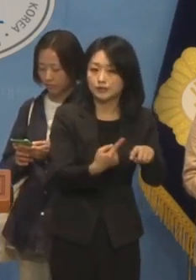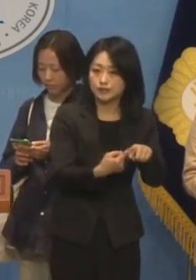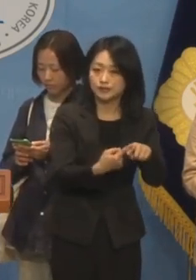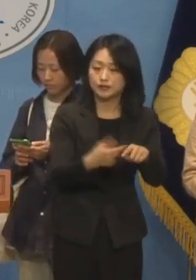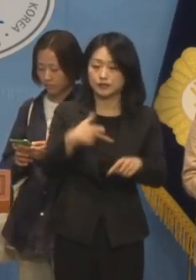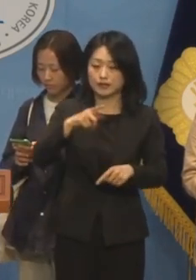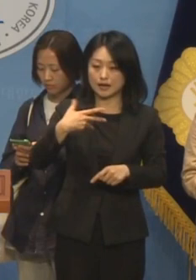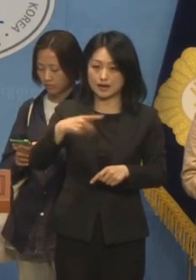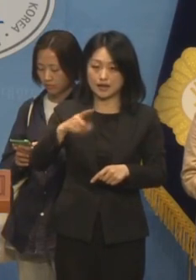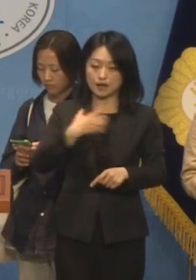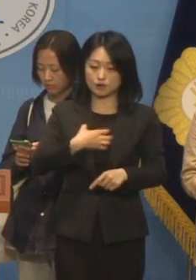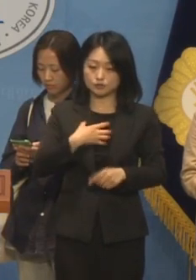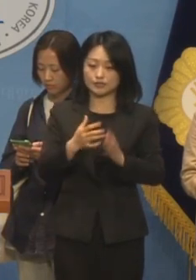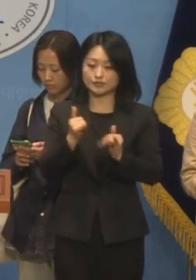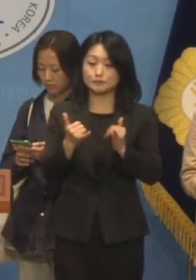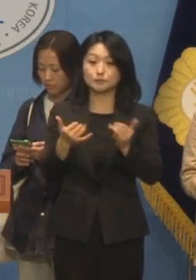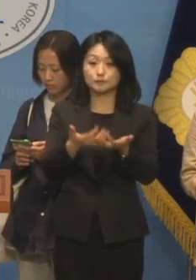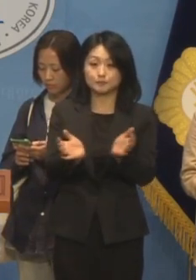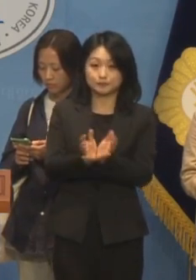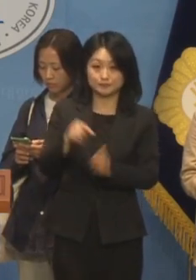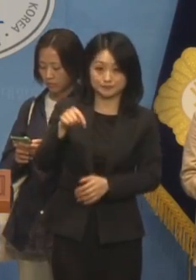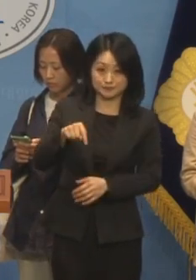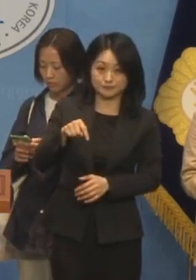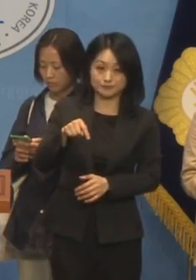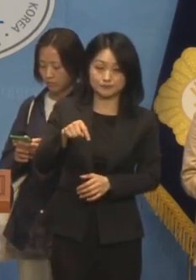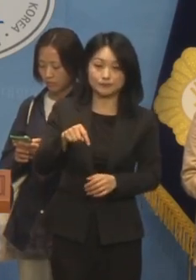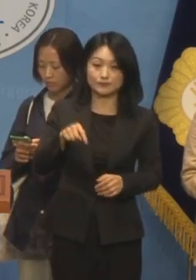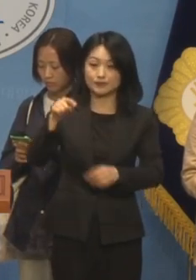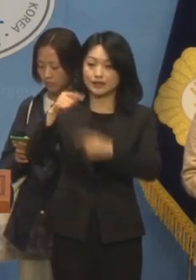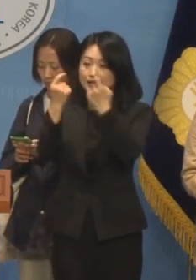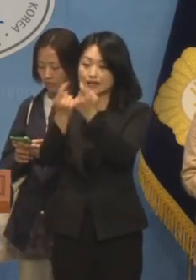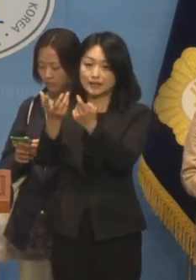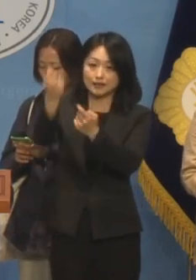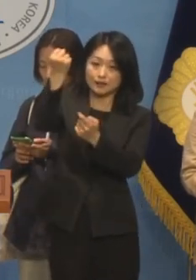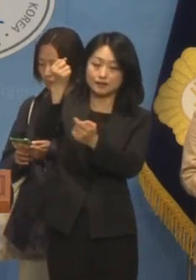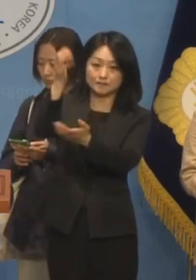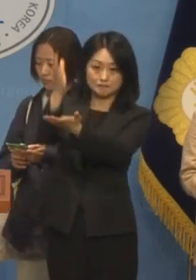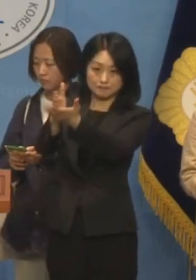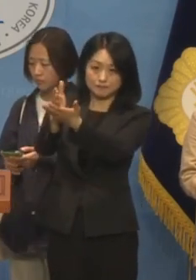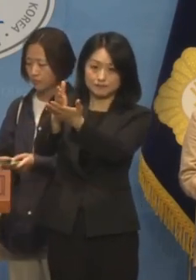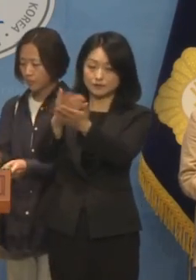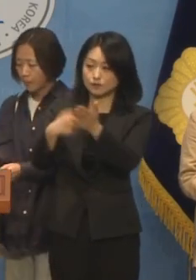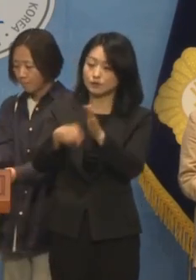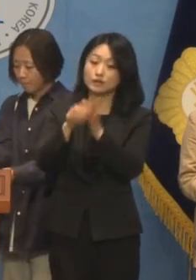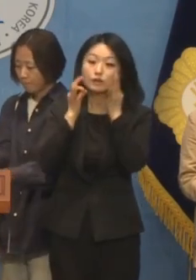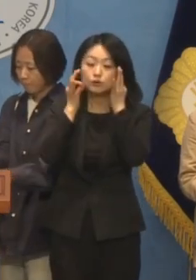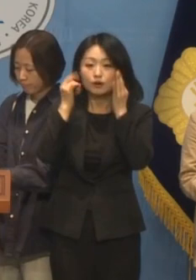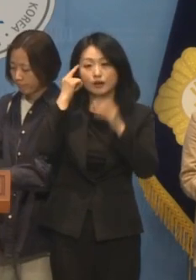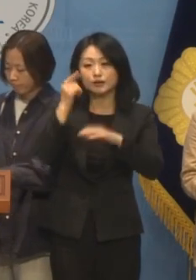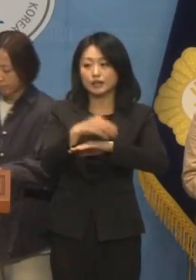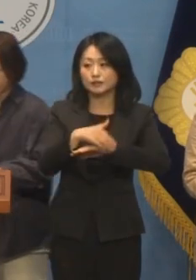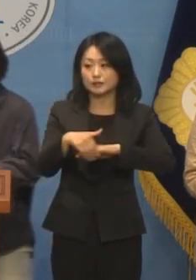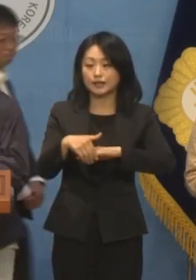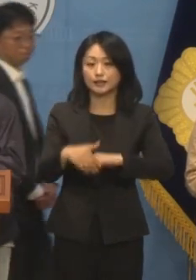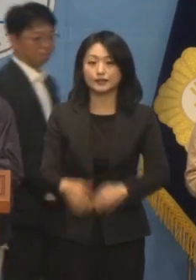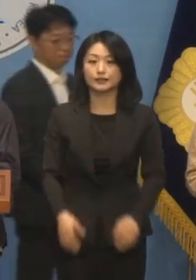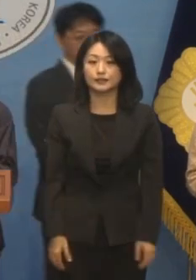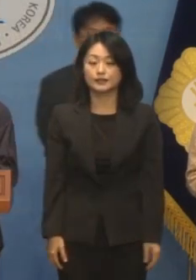걱정하는 시민들의 모임은 사유와 사태 해결을 위해 적극적으로 고민을 나누고 행동하려고 합니다.